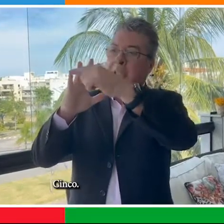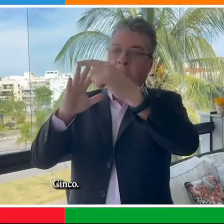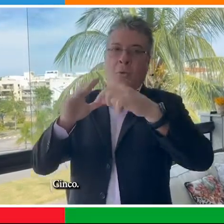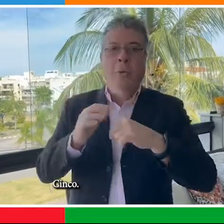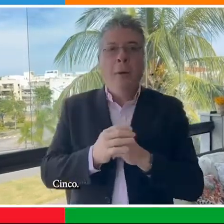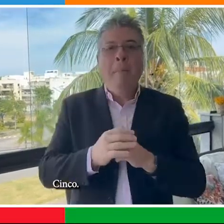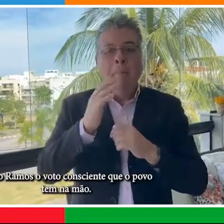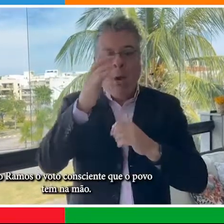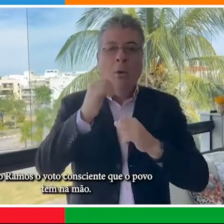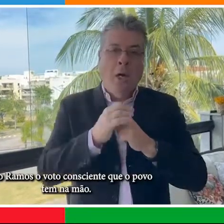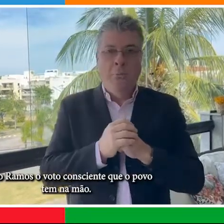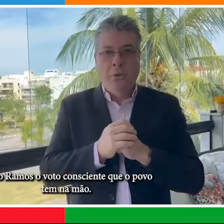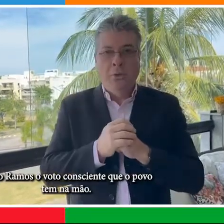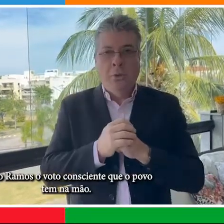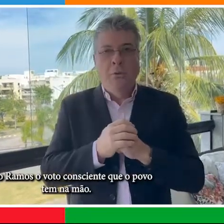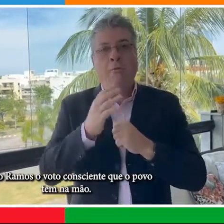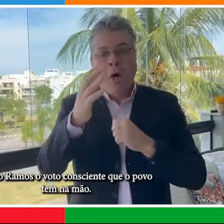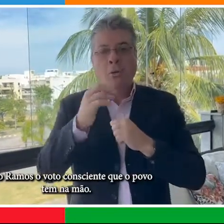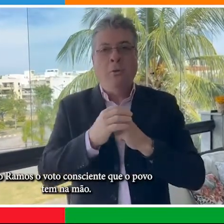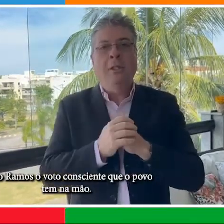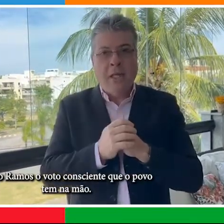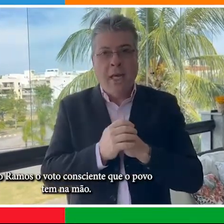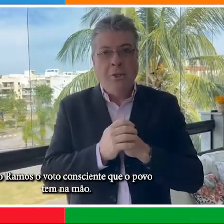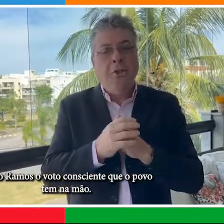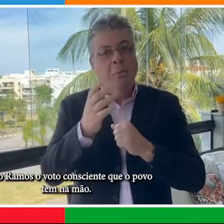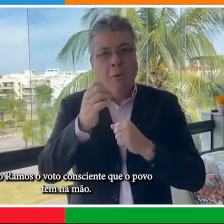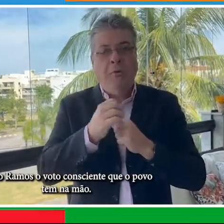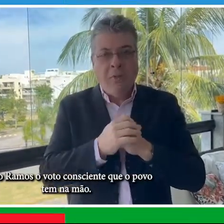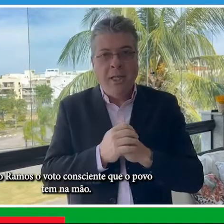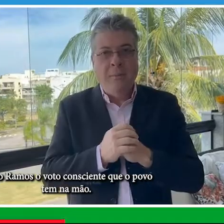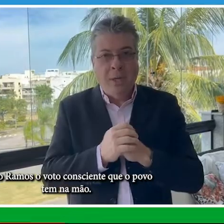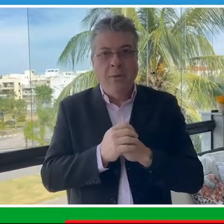1, 2, 3, 4, 5. Paulo Ramos. O voto consciente que o povo tem na mão.